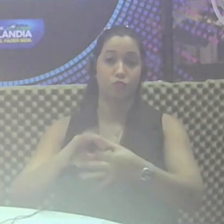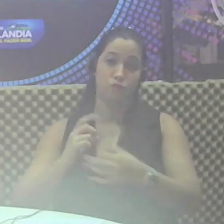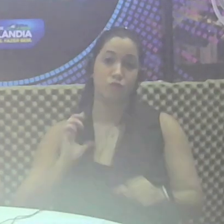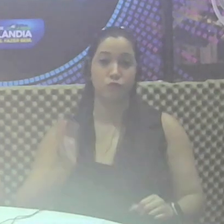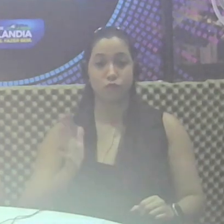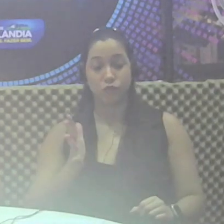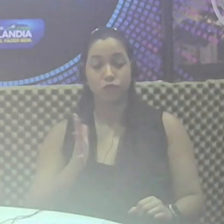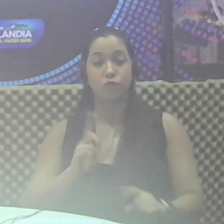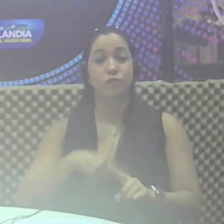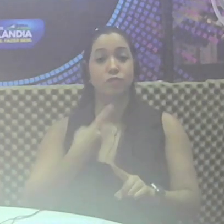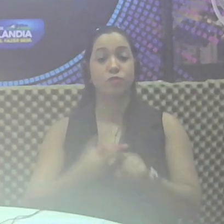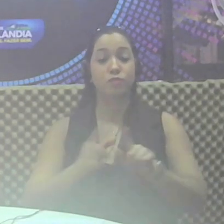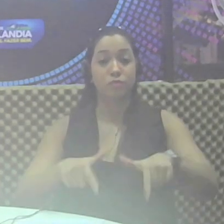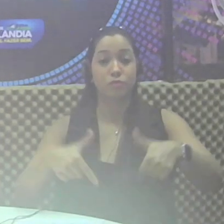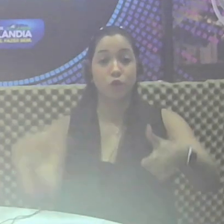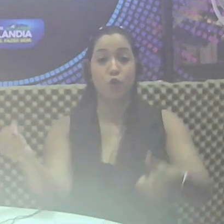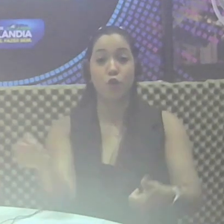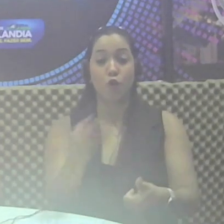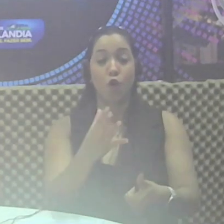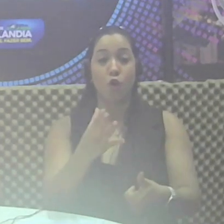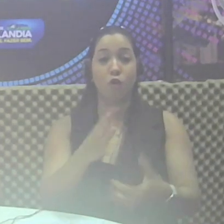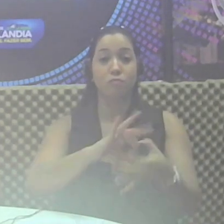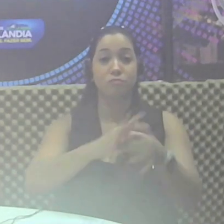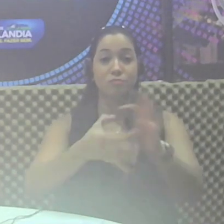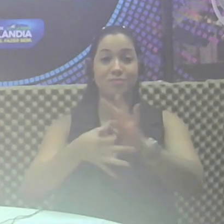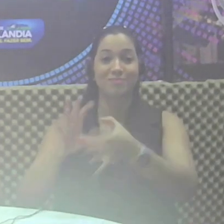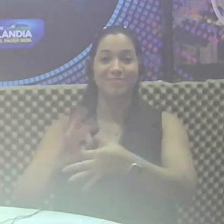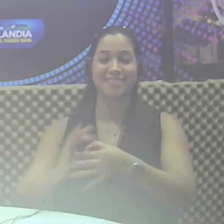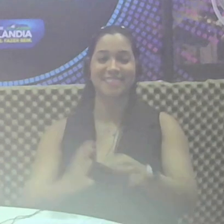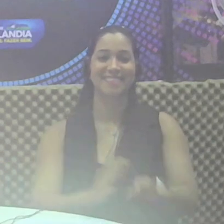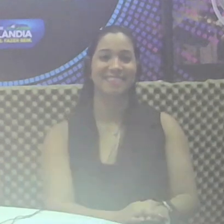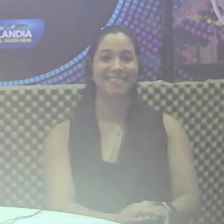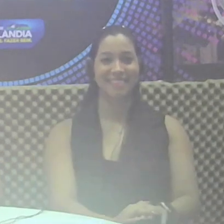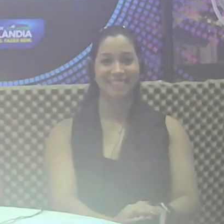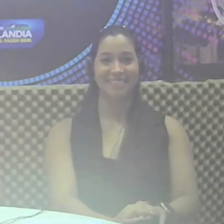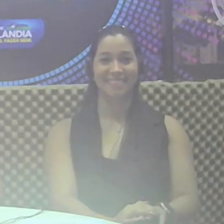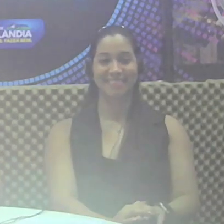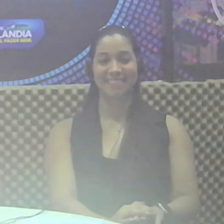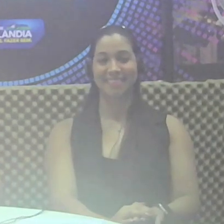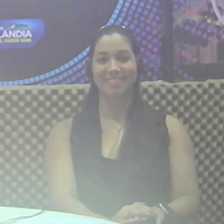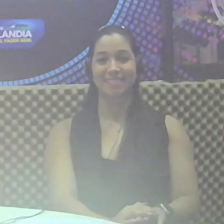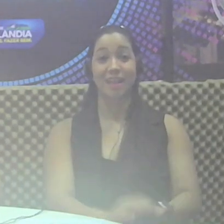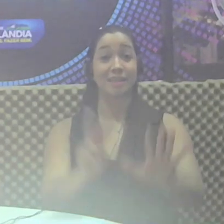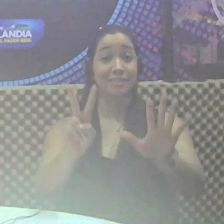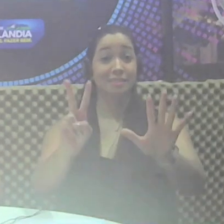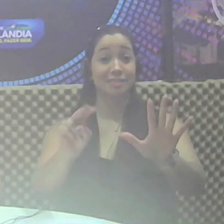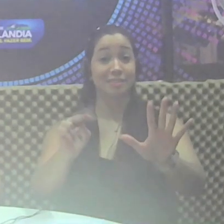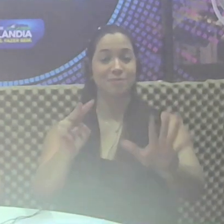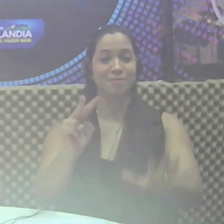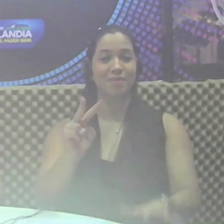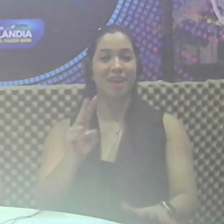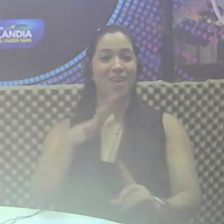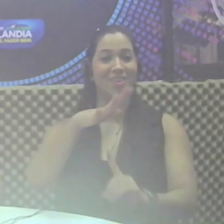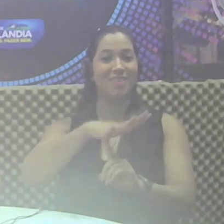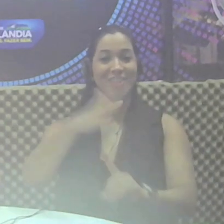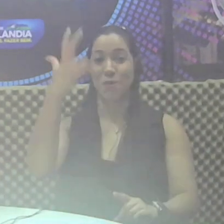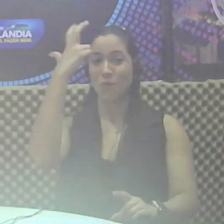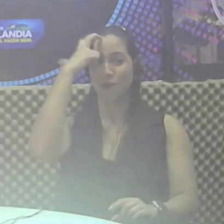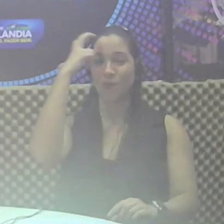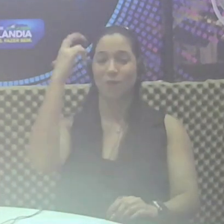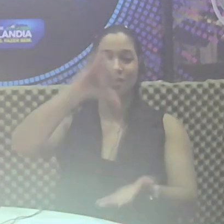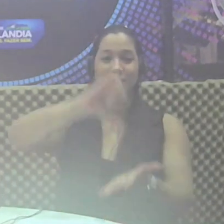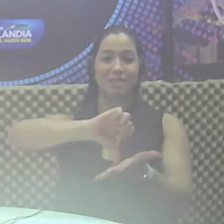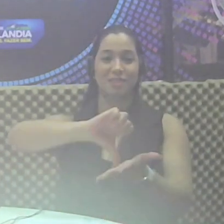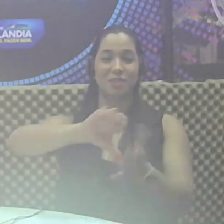e execução de novas linhas de redes. Fim de semana tem Feira de Cultura no Centro Municipal